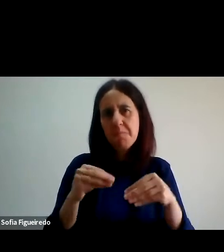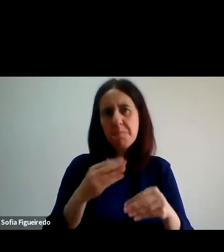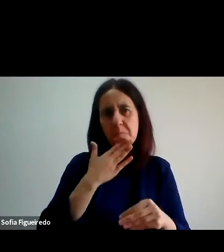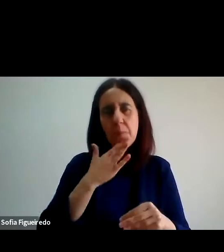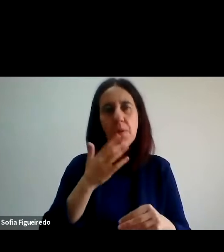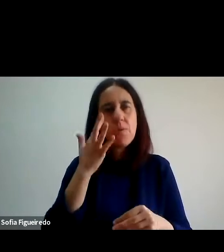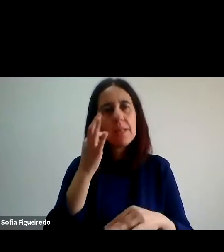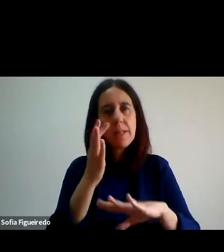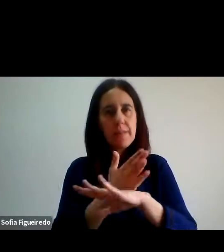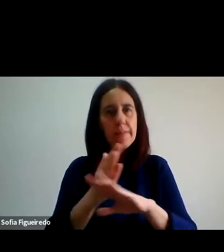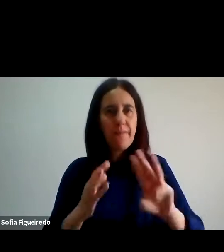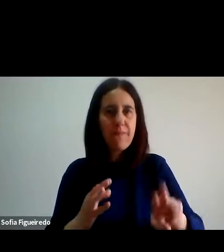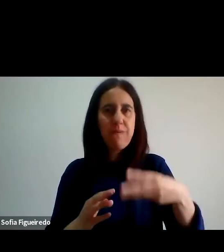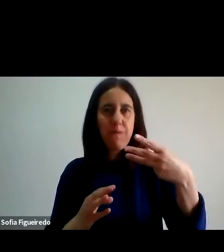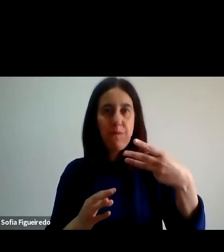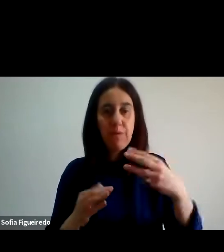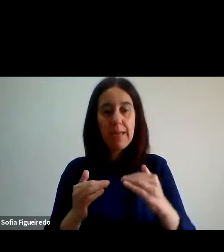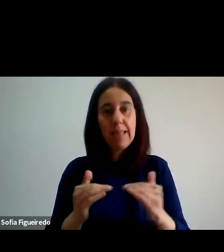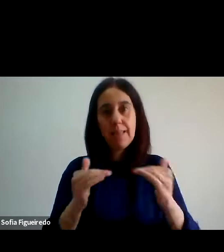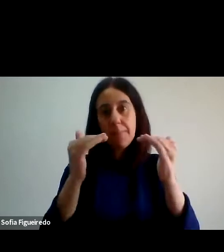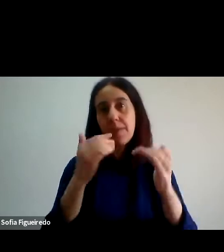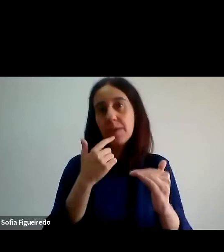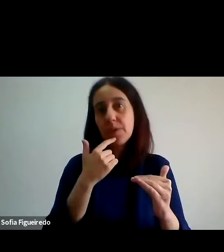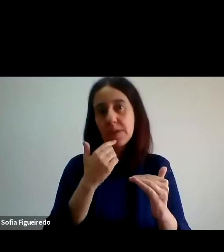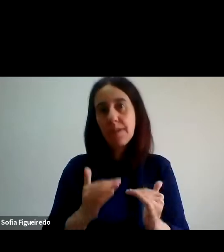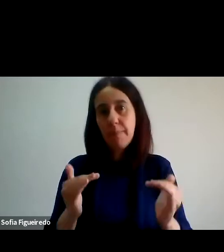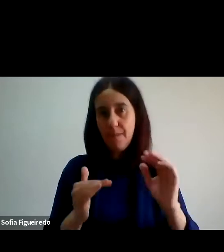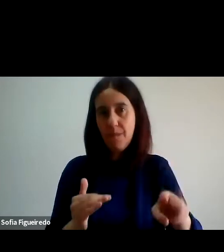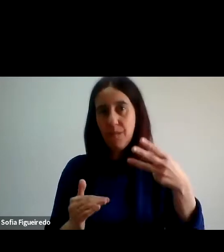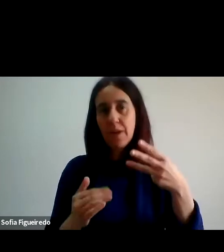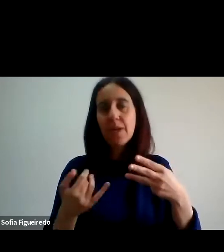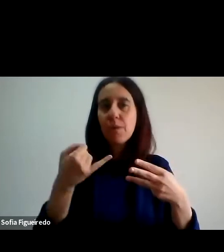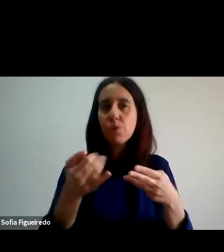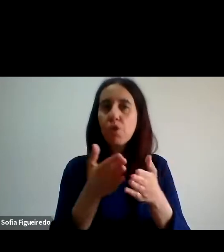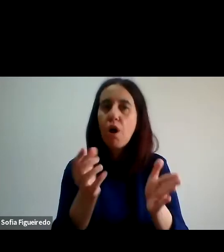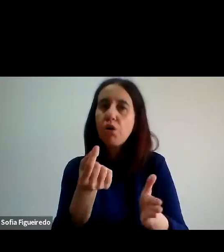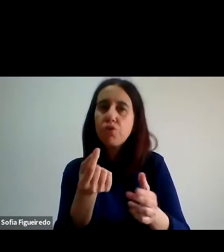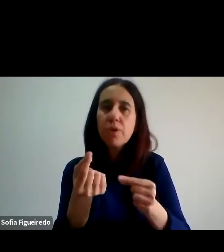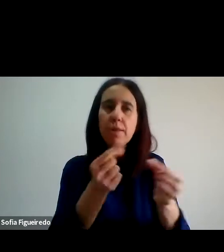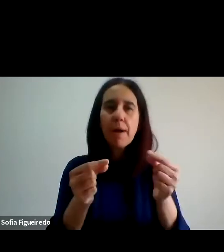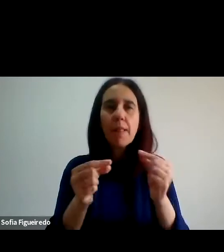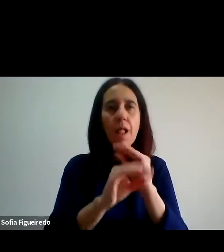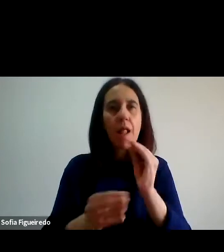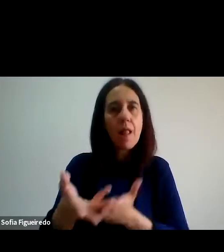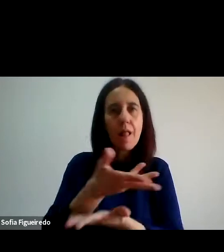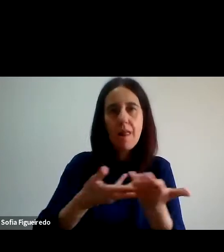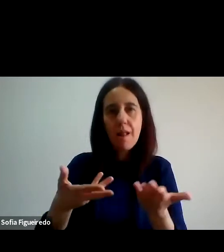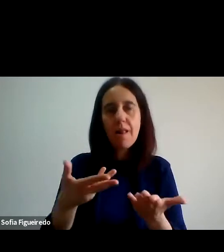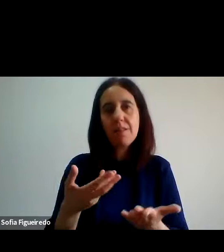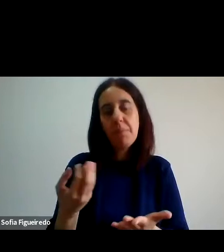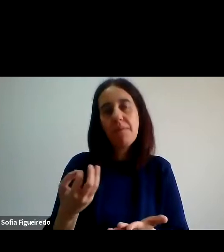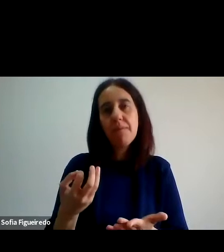dividir isto por 3 etapas, digamos assim, 3 etapas, e depois abrir um bocadinho ao debate e para a conversa que também se